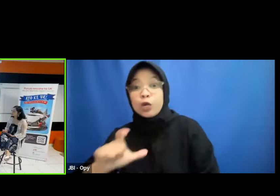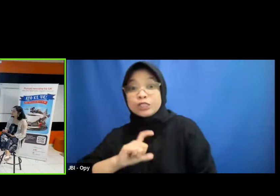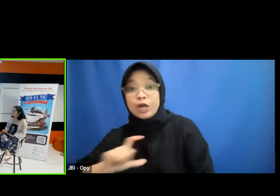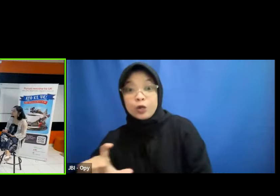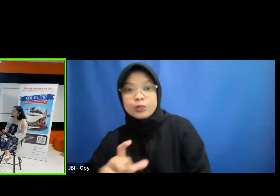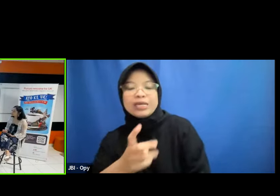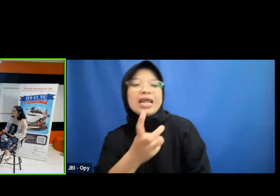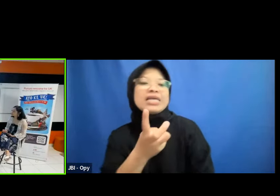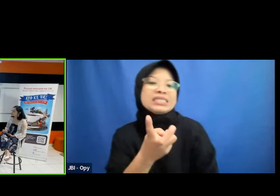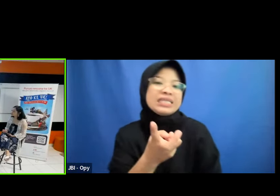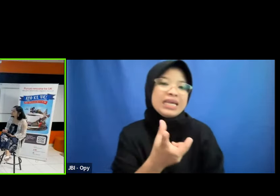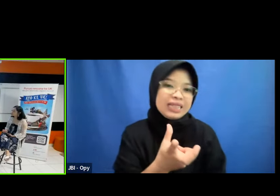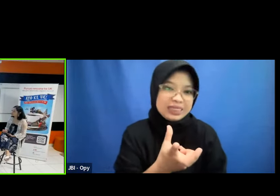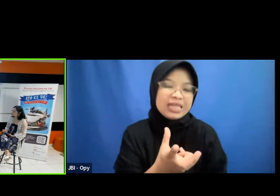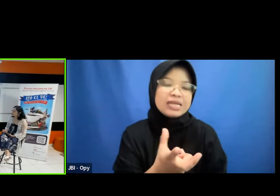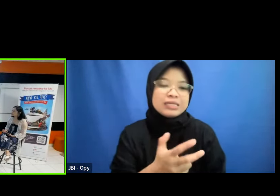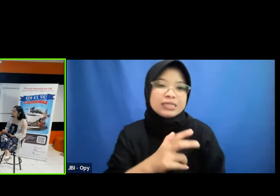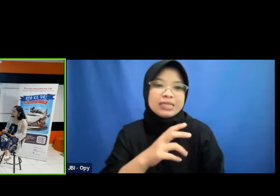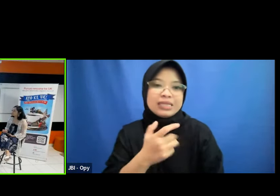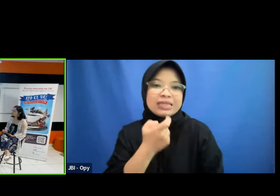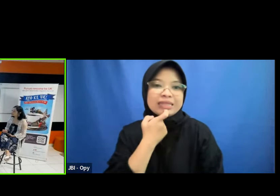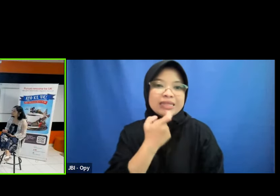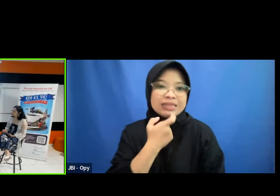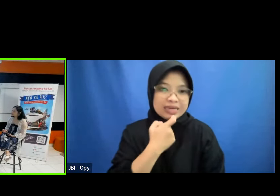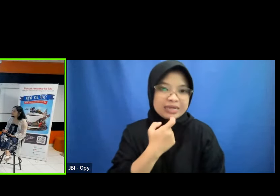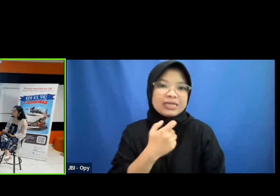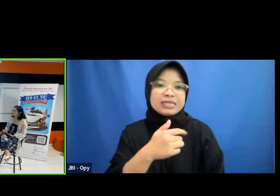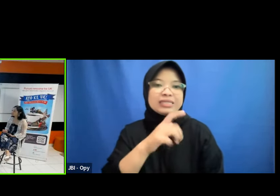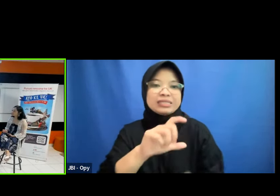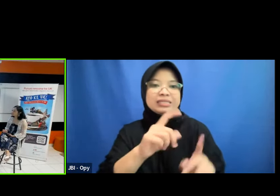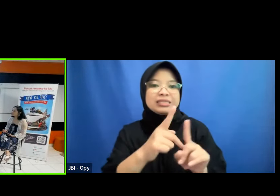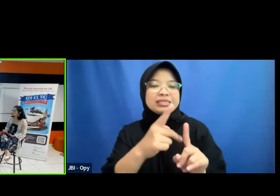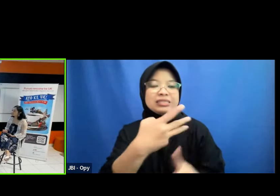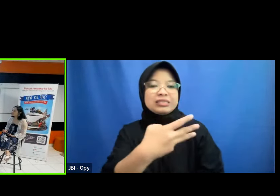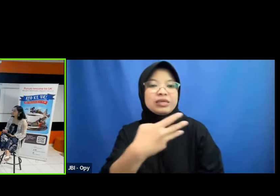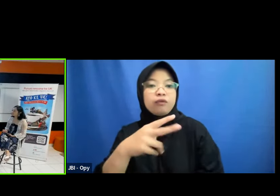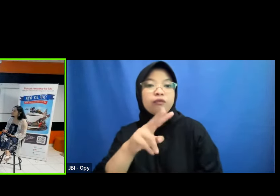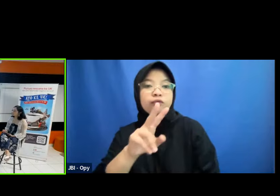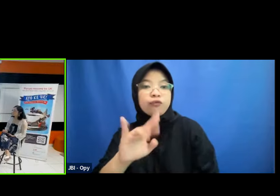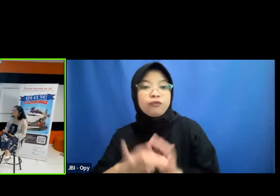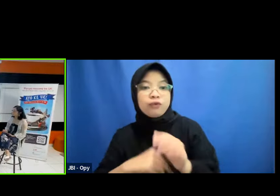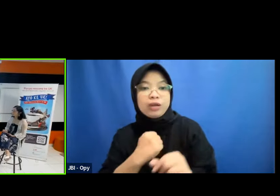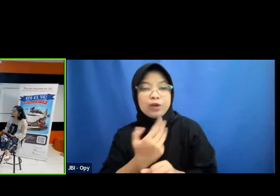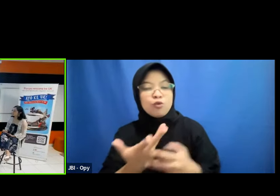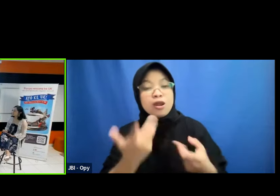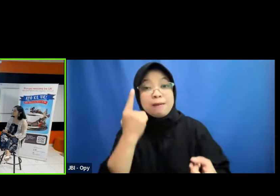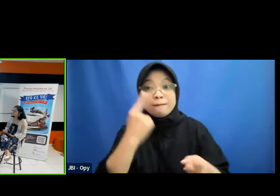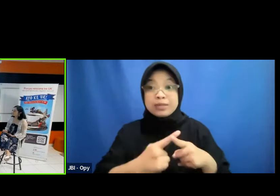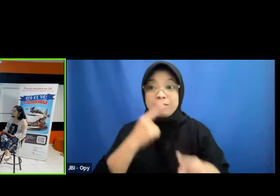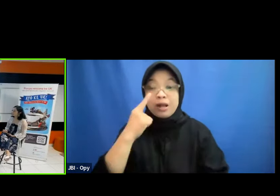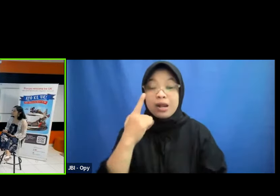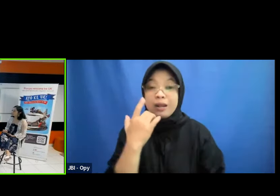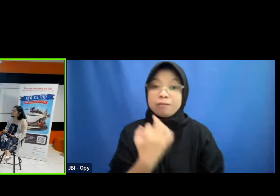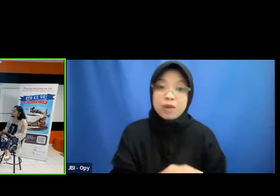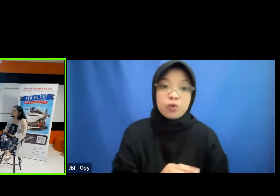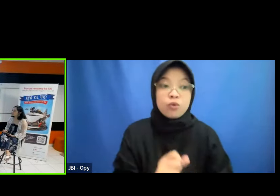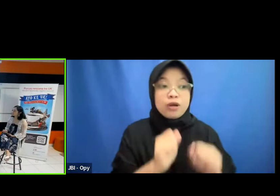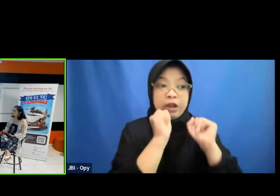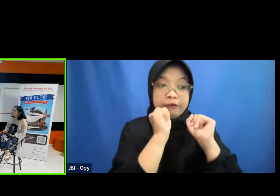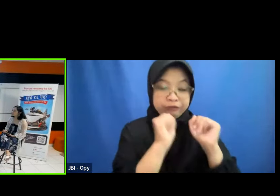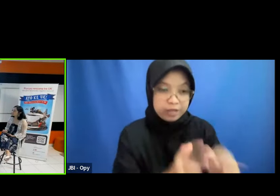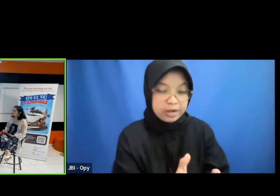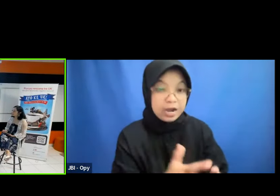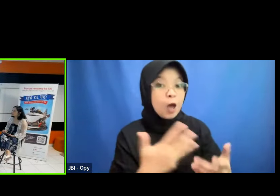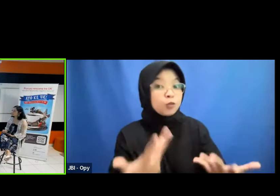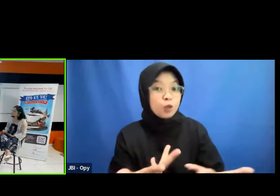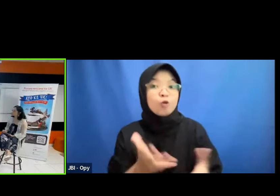aja sih kayak overview tentang interviewnya shivening itu seperti apa sih mungkin di sini ada yang baru pertama kali ee daftar shivening atau ada